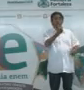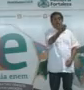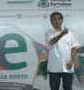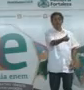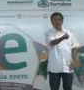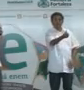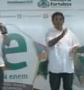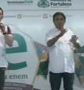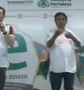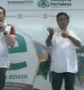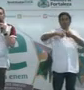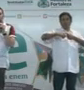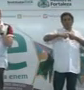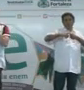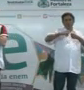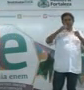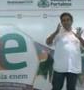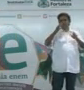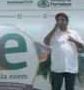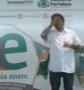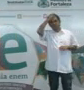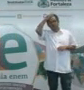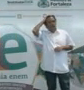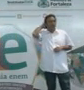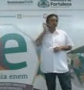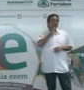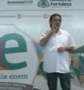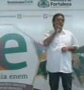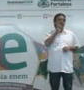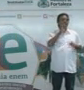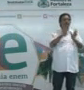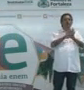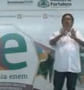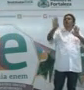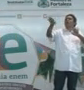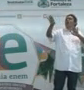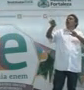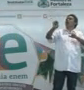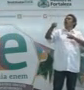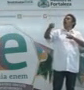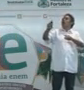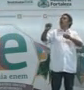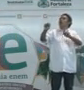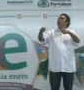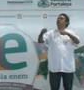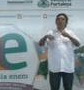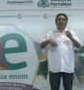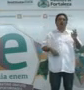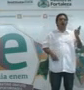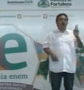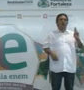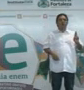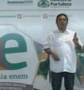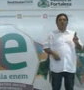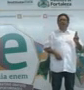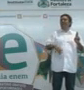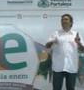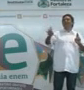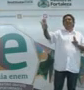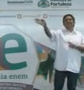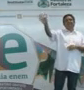Então, voltando ao raciocínio. Então, os americanos chegam e dizem, ONU, vamos intervir. Aí a Rússia disse, não, papaizinho, não é assim